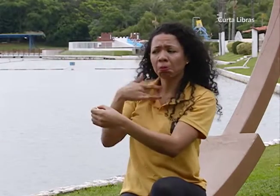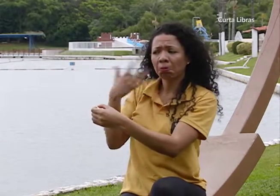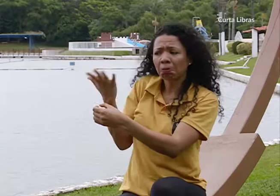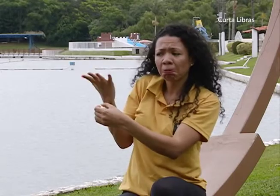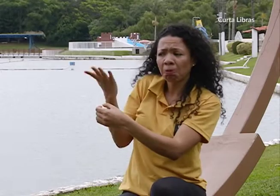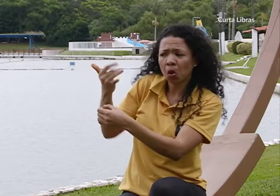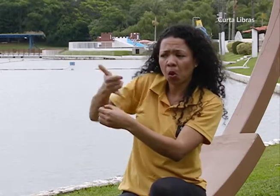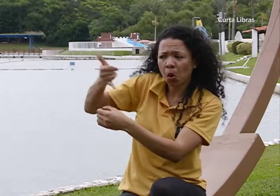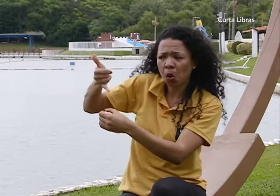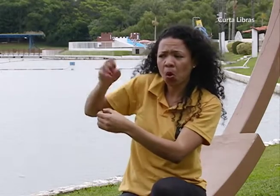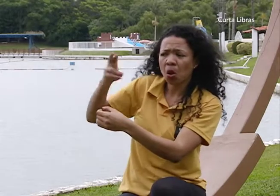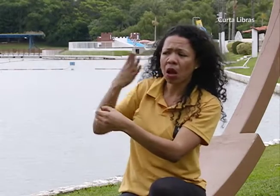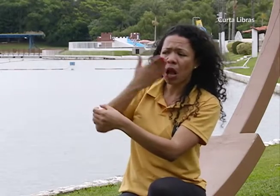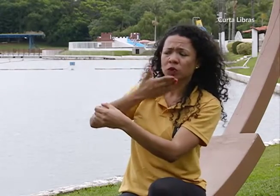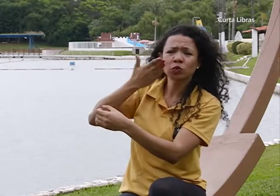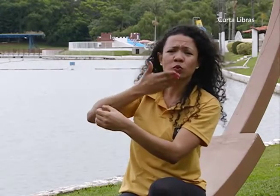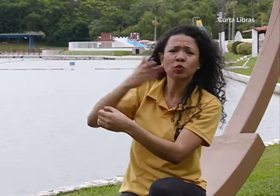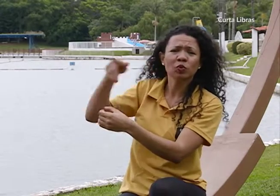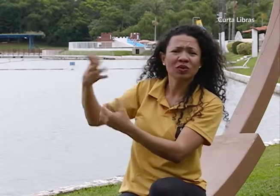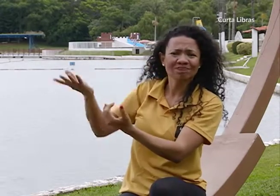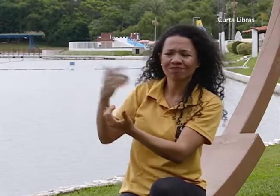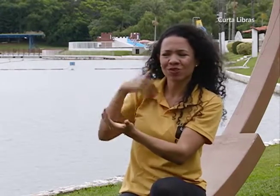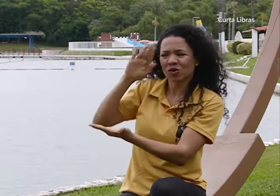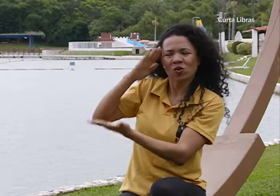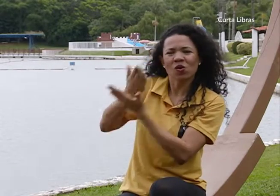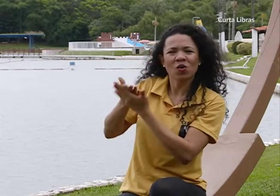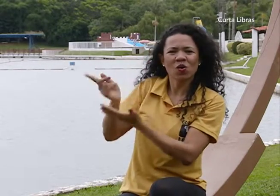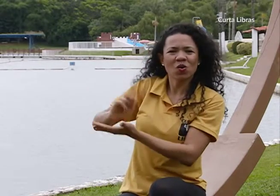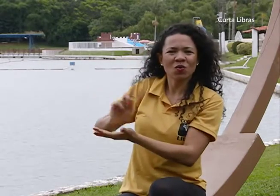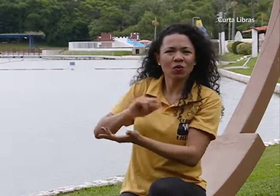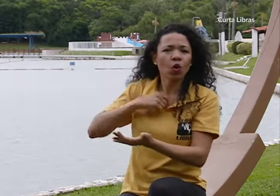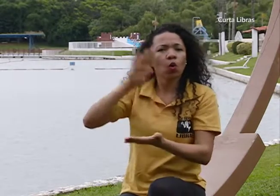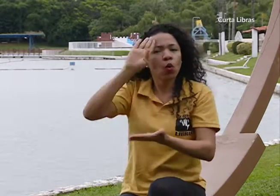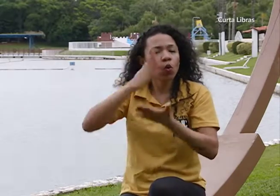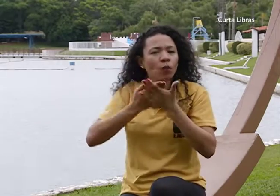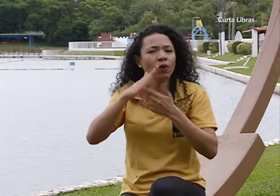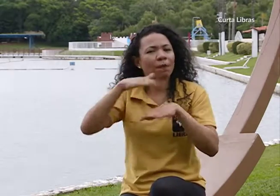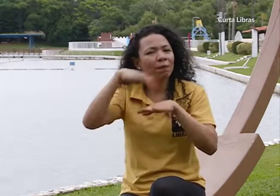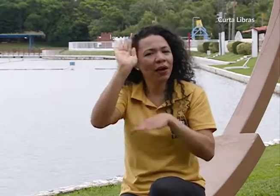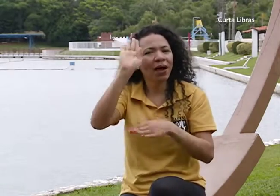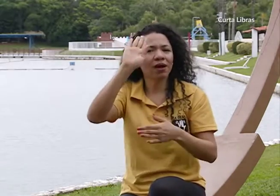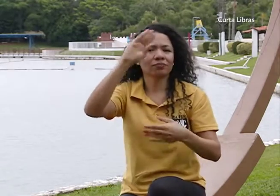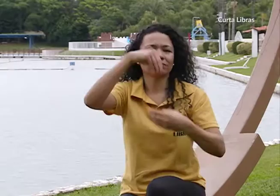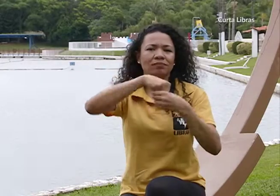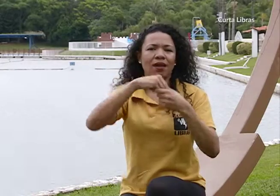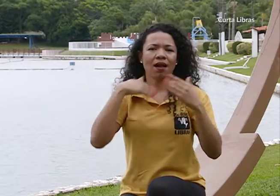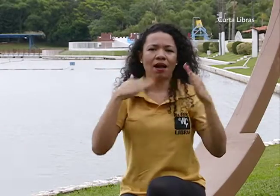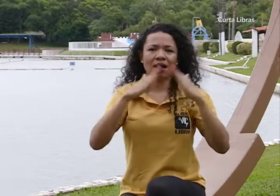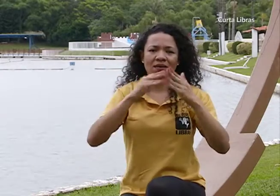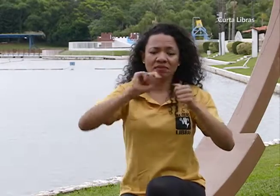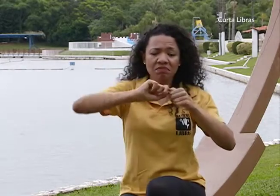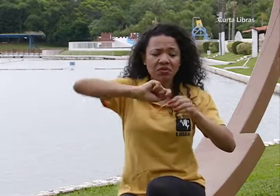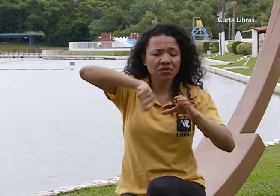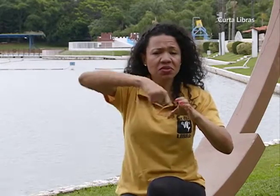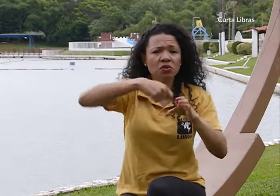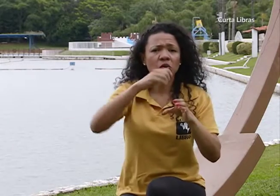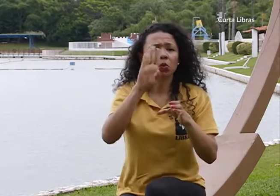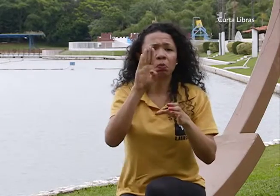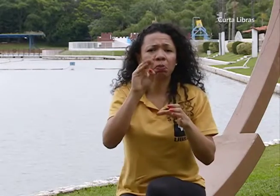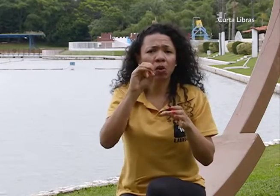de gordura ou açúcar foram utilizados nele. Não se pode confiar. Por isso, estando em